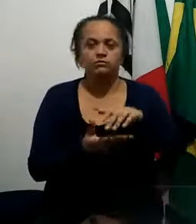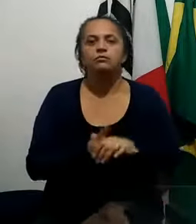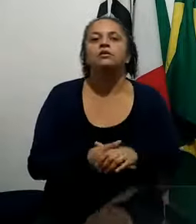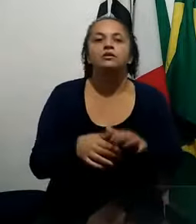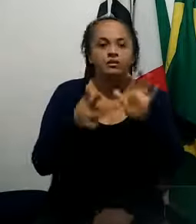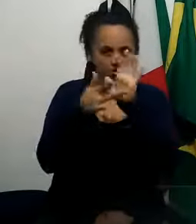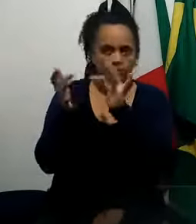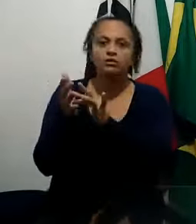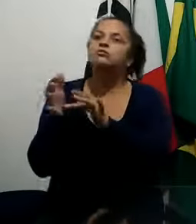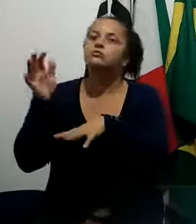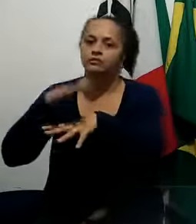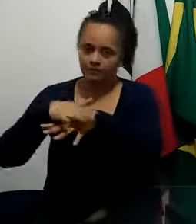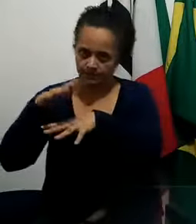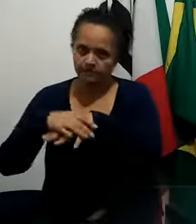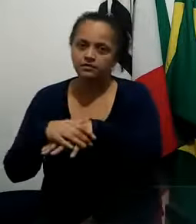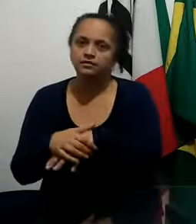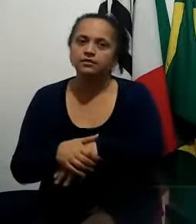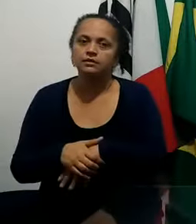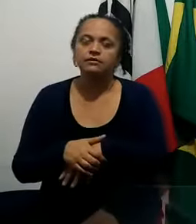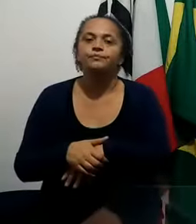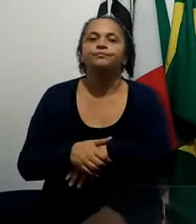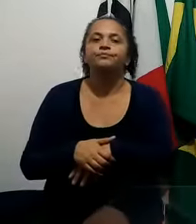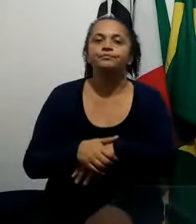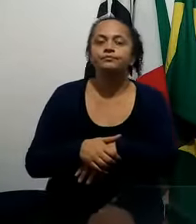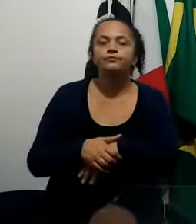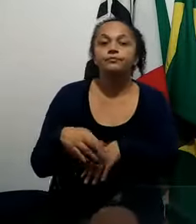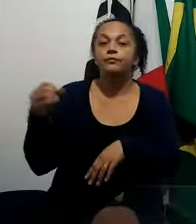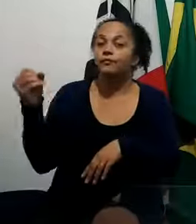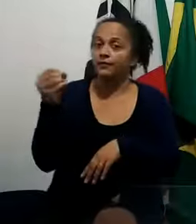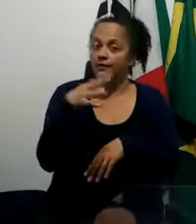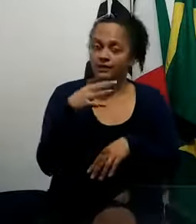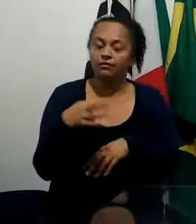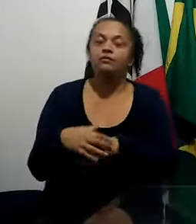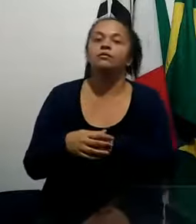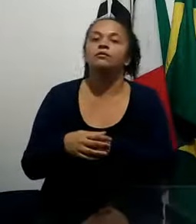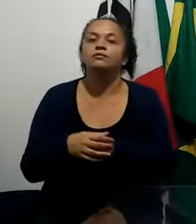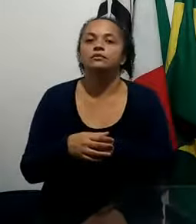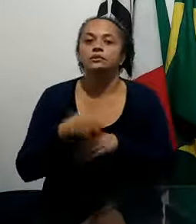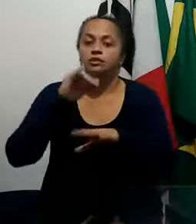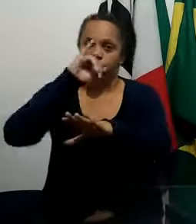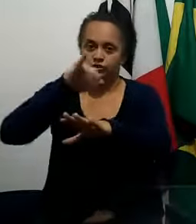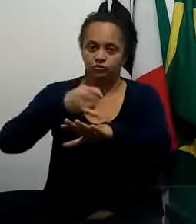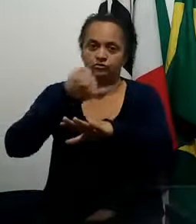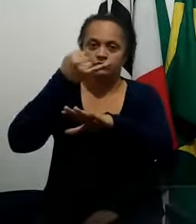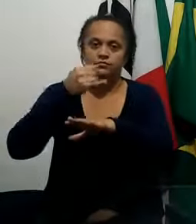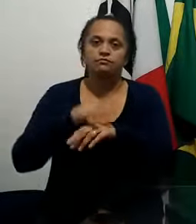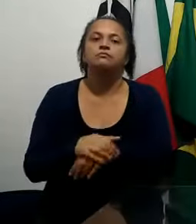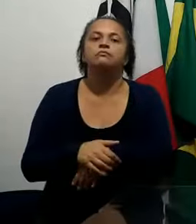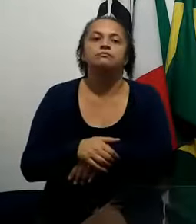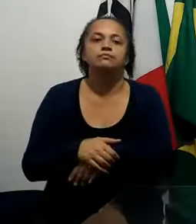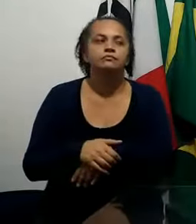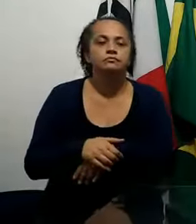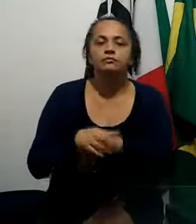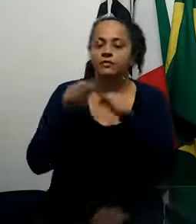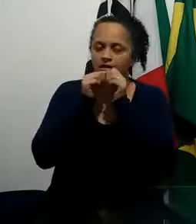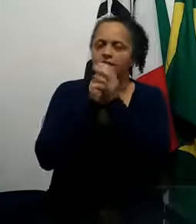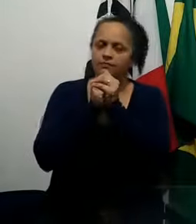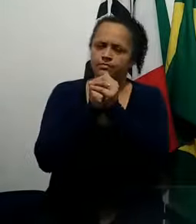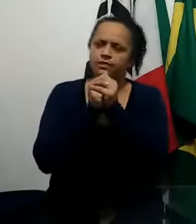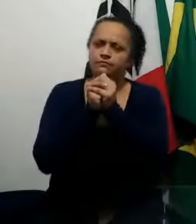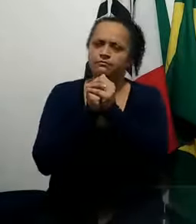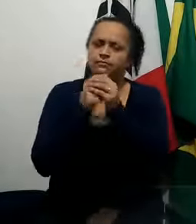a Deus por isso. E a nova Jerusalém. Está lá em Apocalipse 20, 21, 22. Amém, meus amados? Eu quero agora